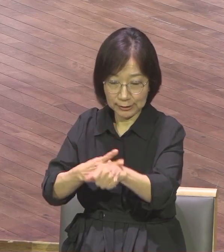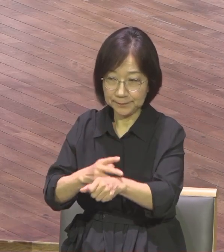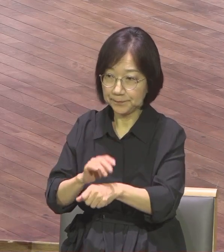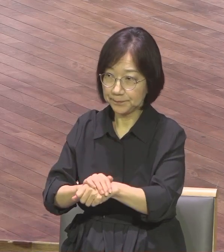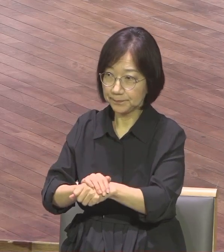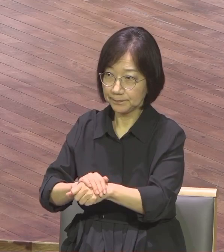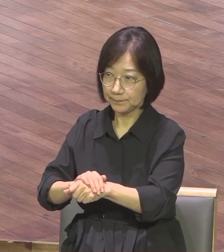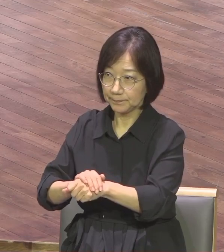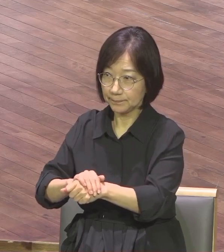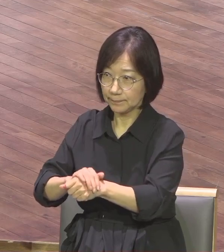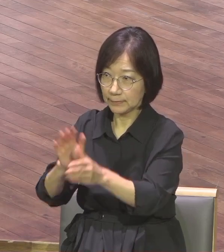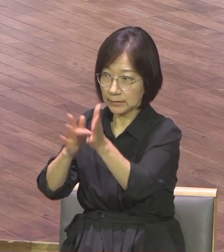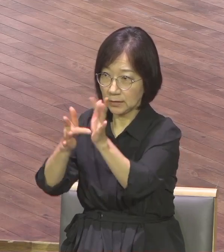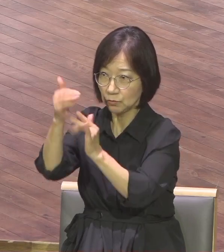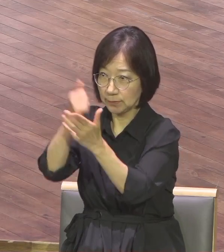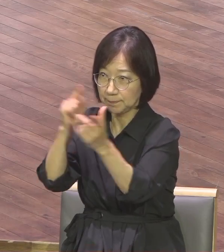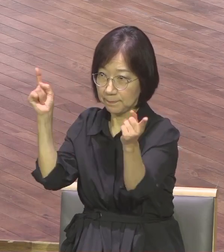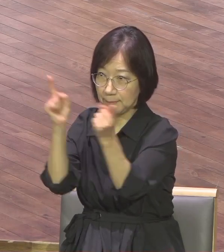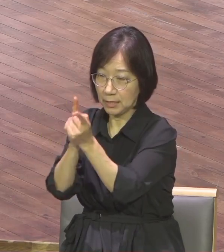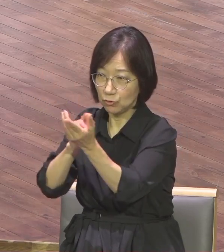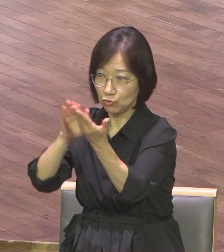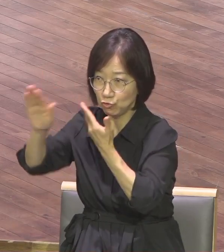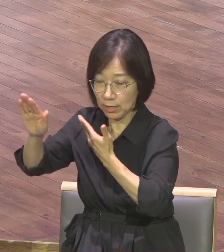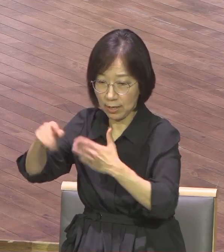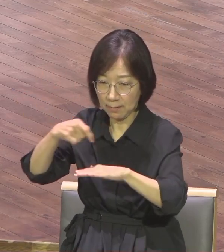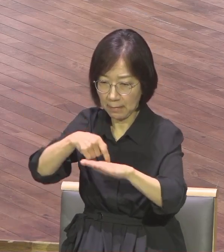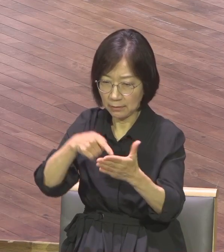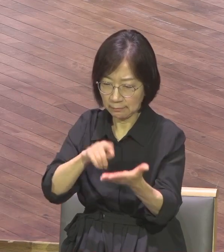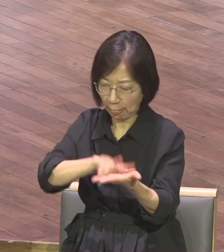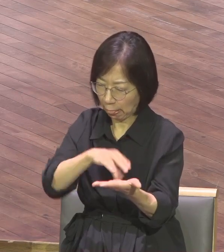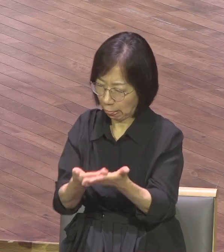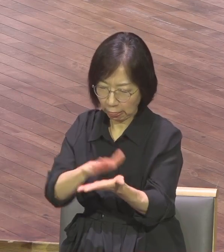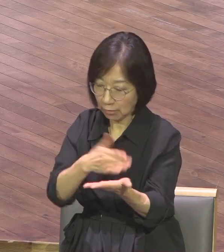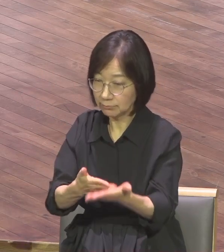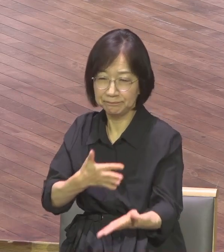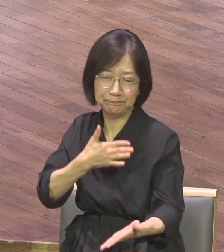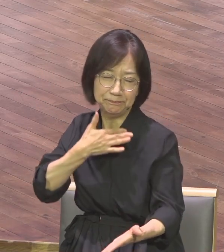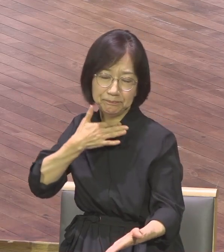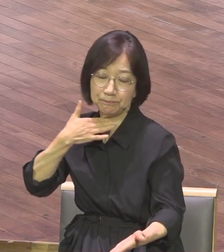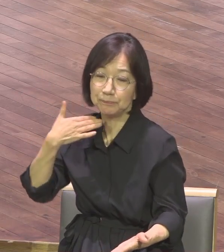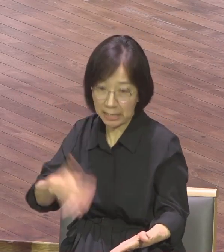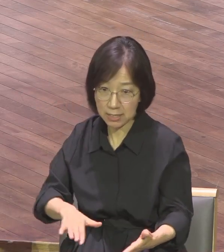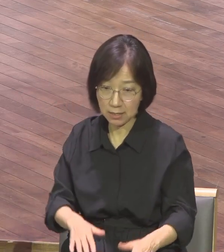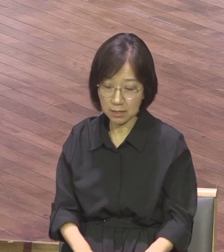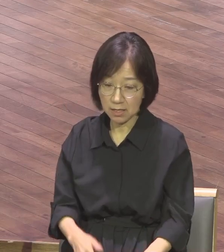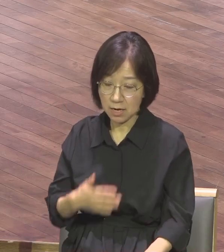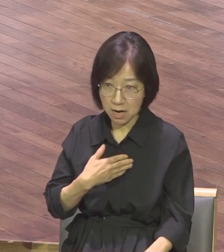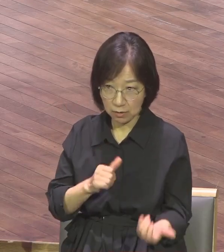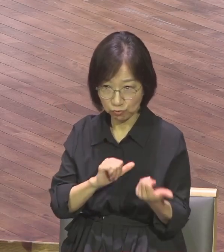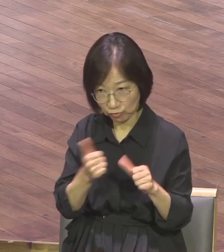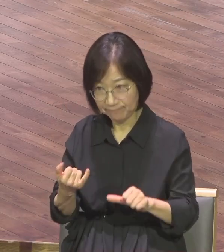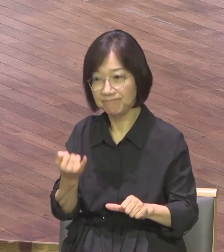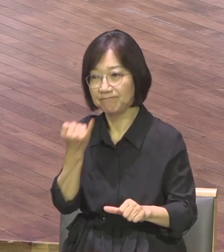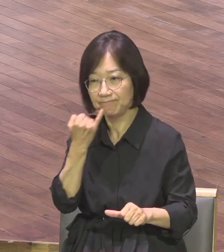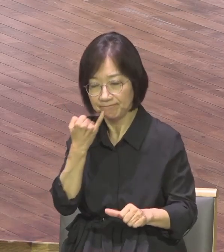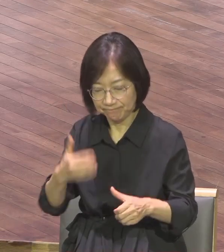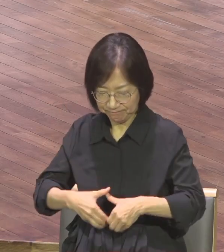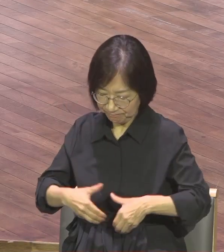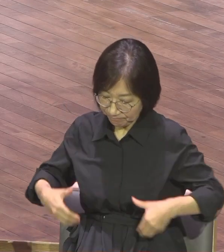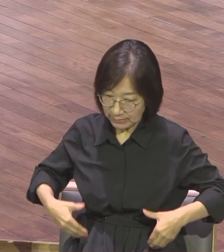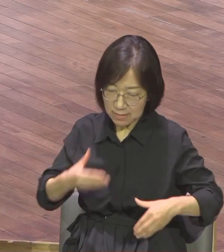없이 갈등도 없이 이방 현장을 파고 들어갔다는 얘기예요. 목숨 걸고, 그냥 목숨 걸고.